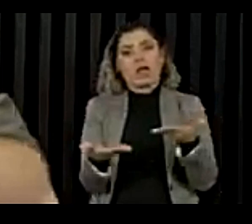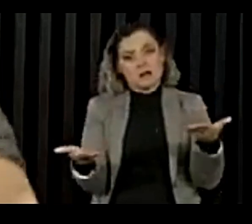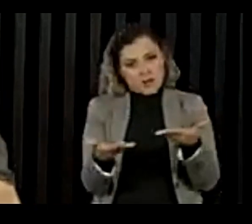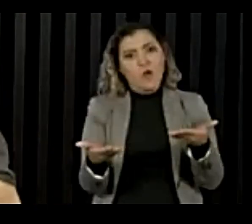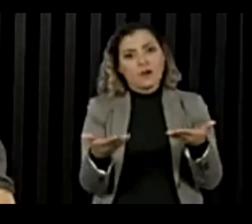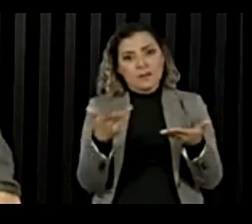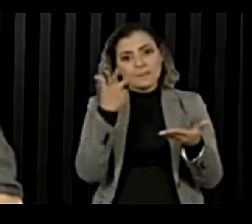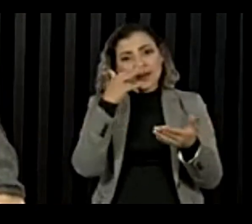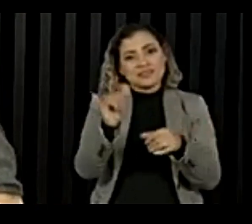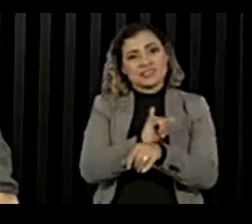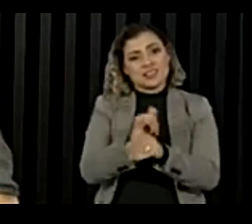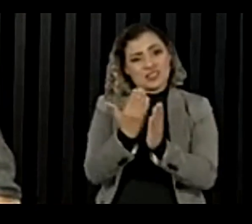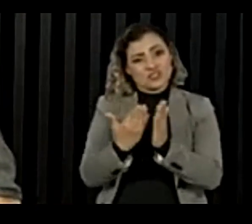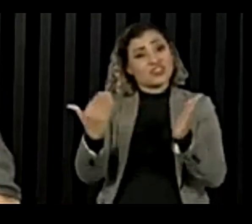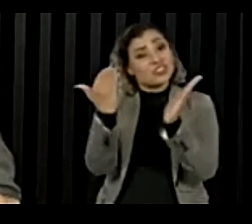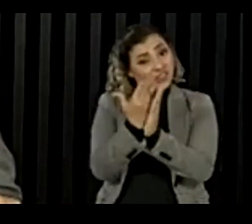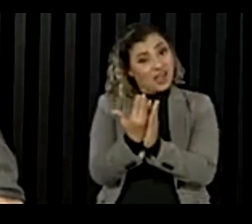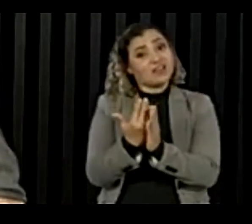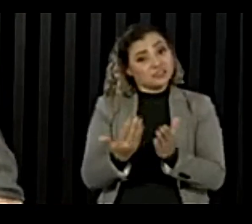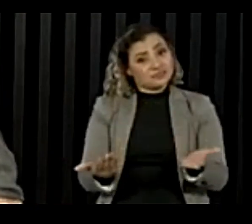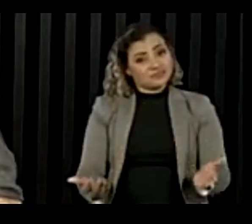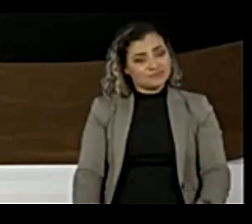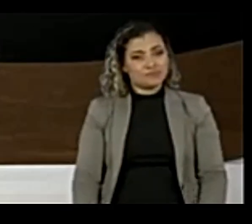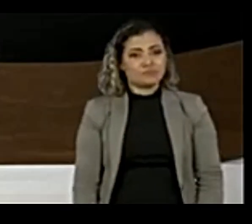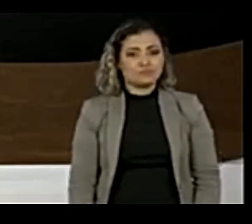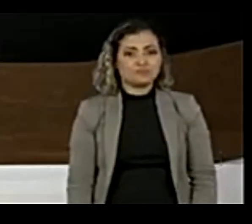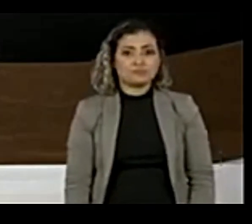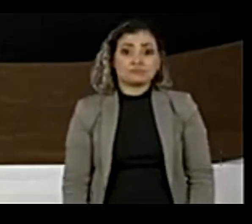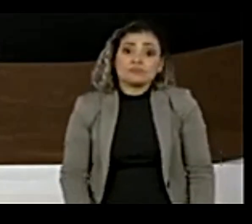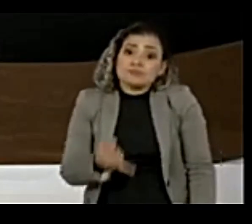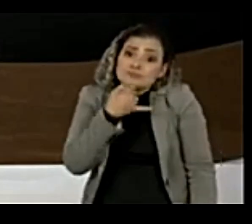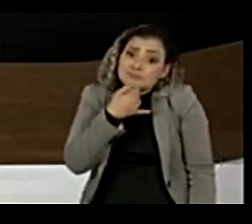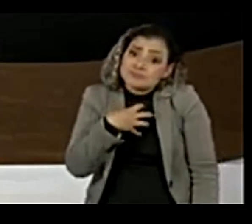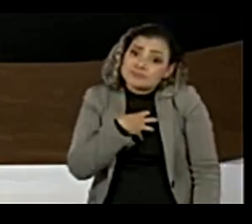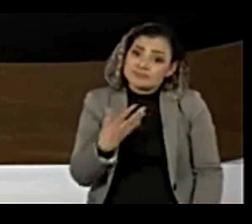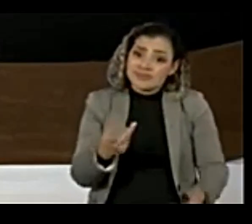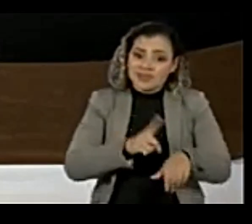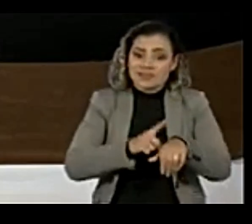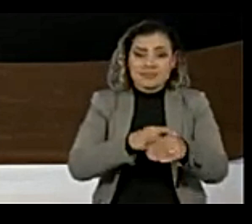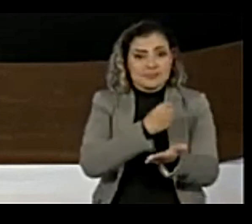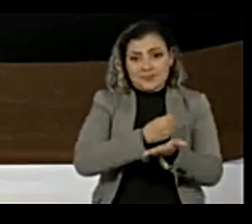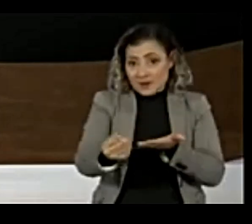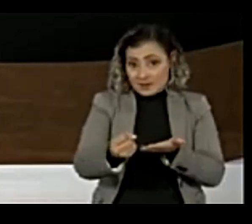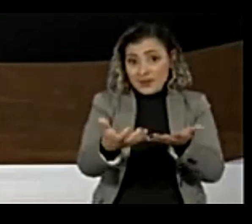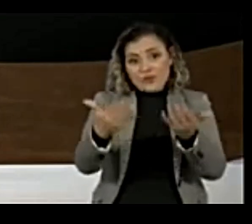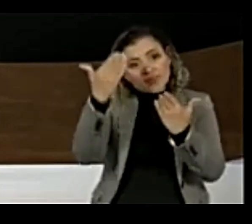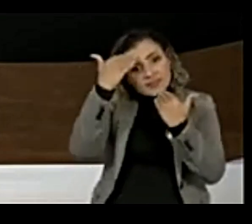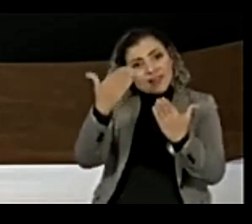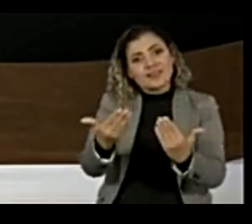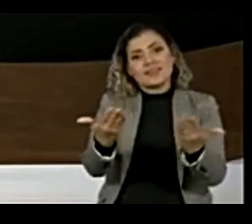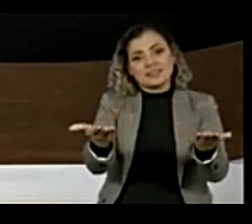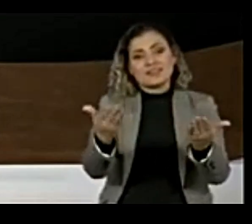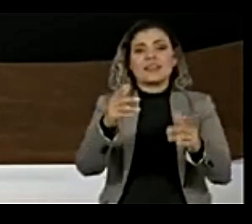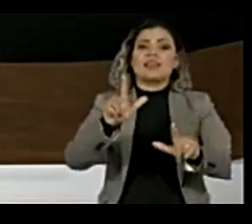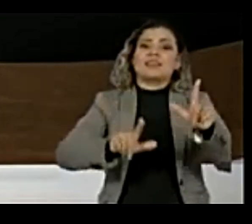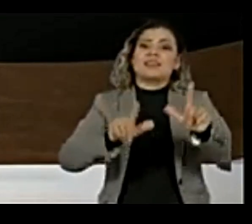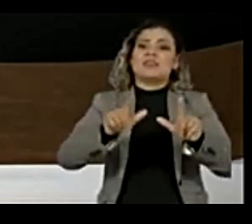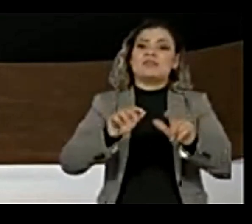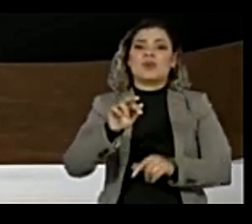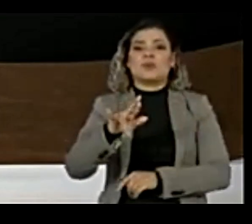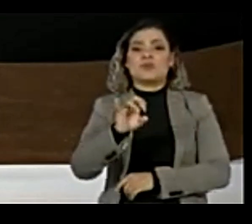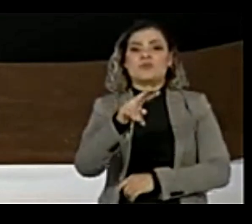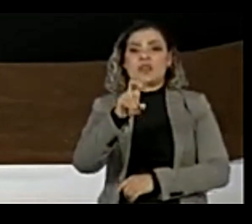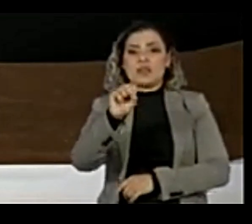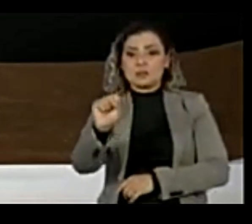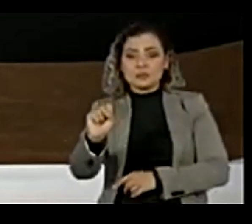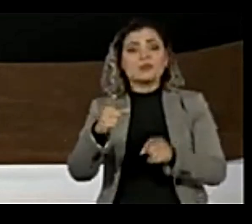uma tática muito exagerada de pedido de assinatura. Então, infelizmente, o nosso tempo acabou. Eu queria agradecer à TV Universo, que viabilizou